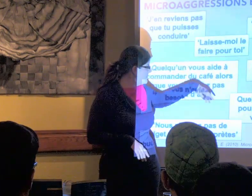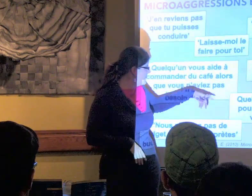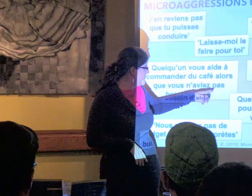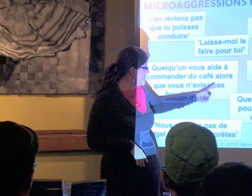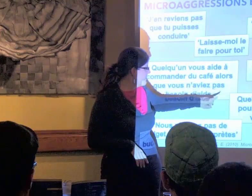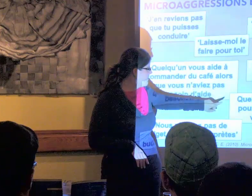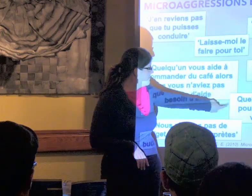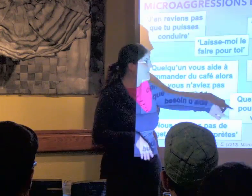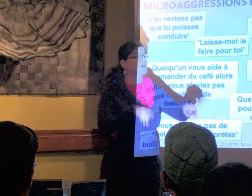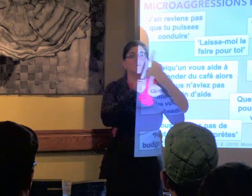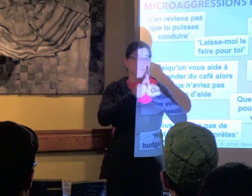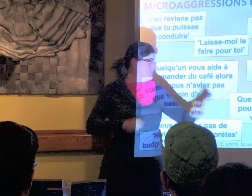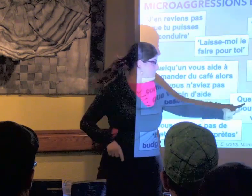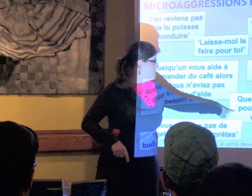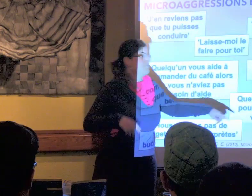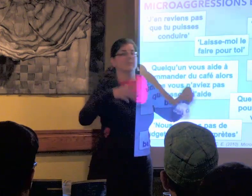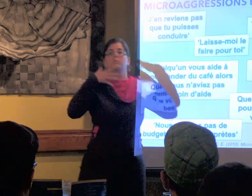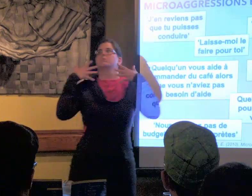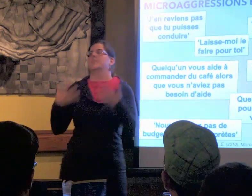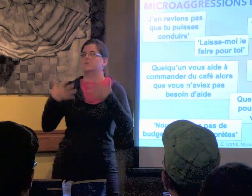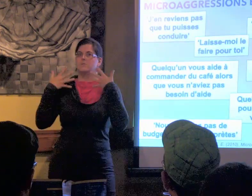certaine déficience intellectuelle ou qui est moins intelligente.